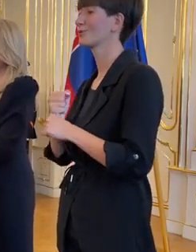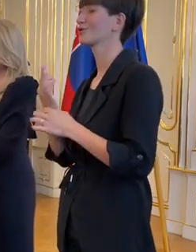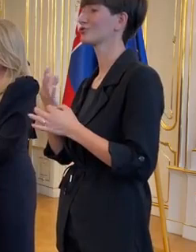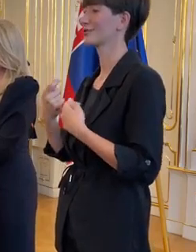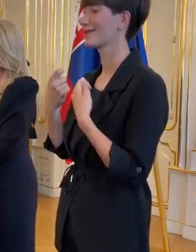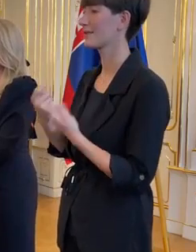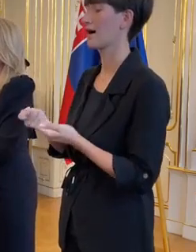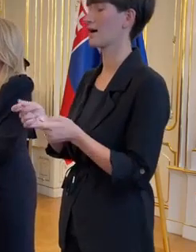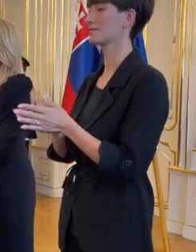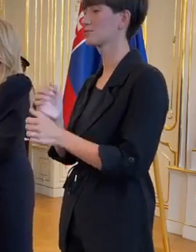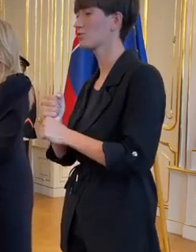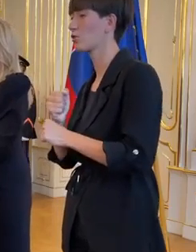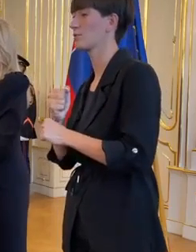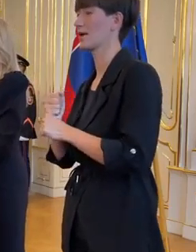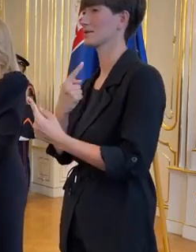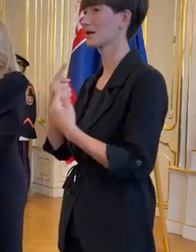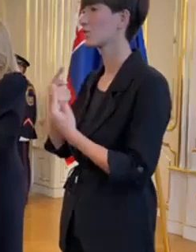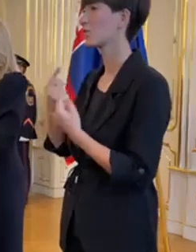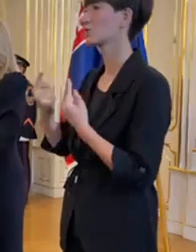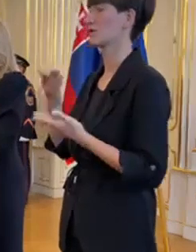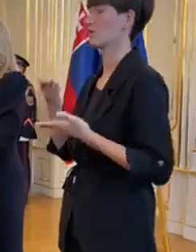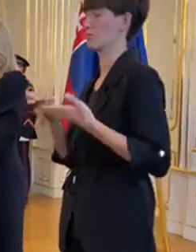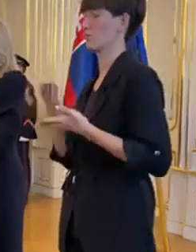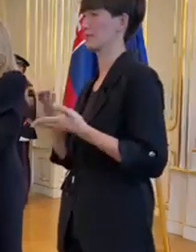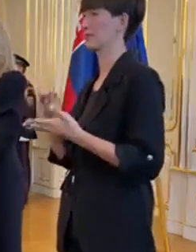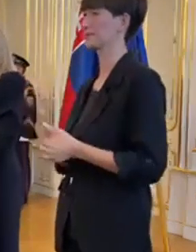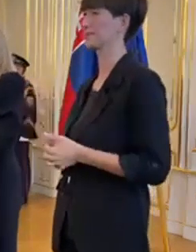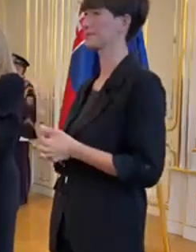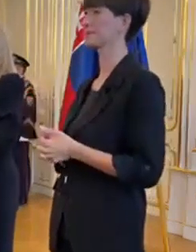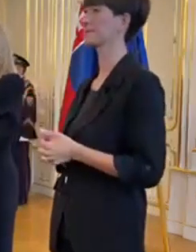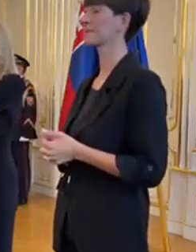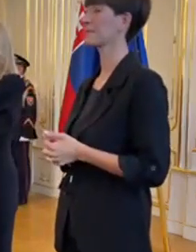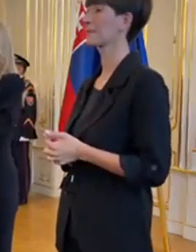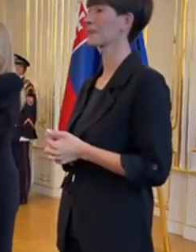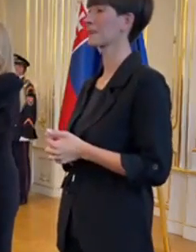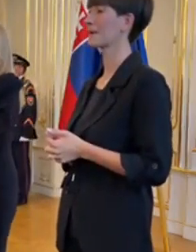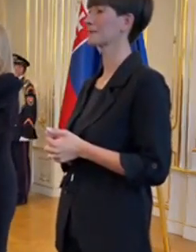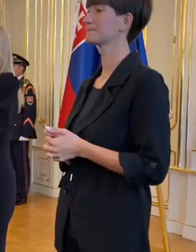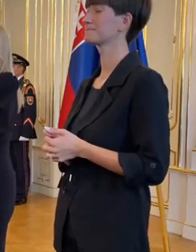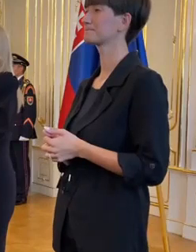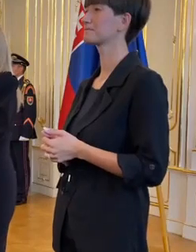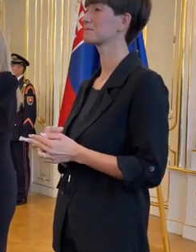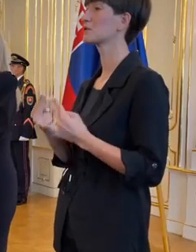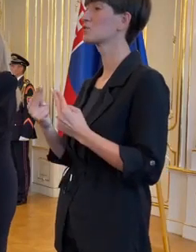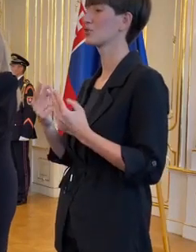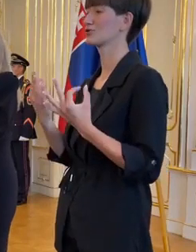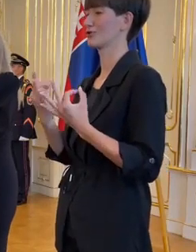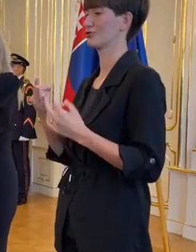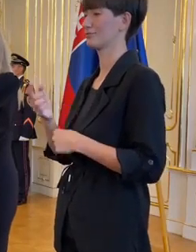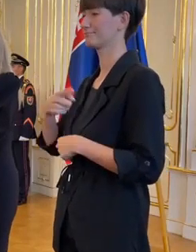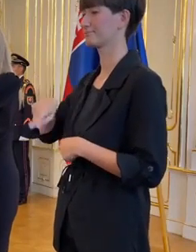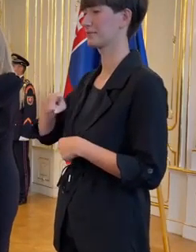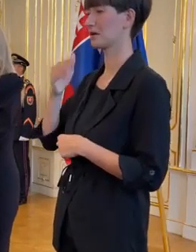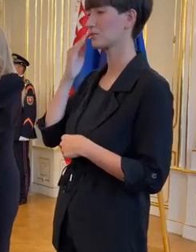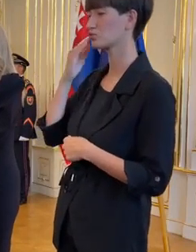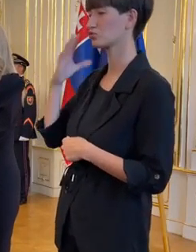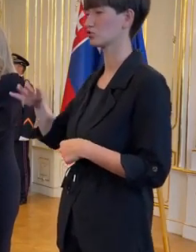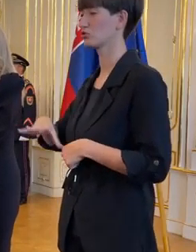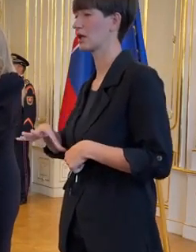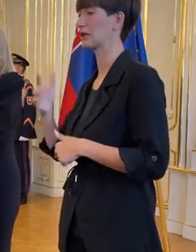hľadať prieniky, dohody, kompromisy. Aby sa z nás však nestali muži a ženy bez tvári alebo